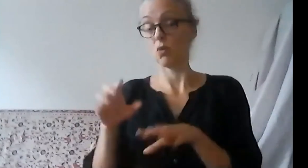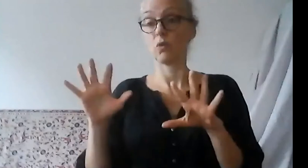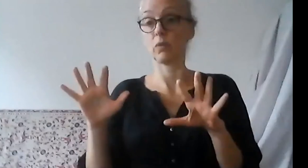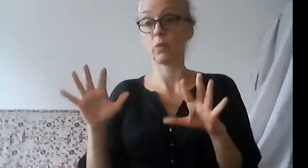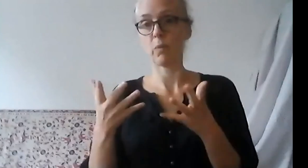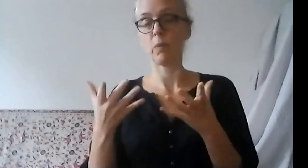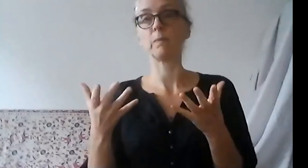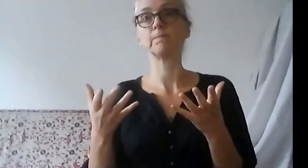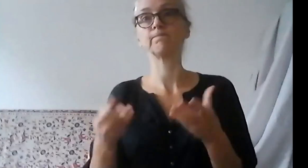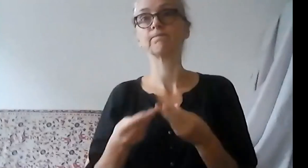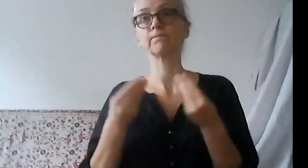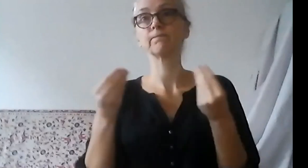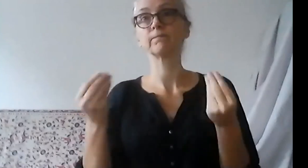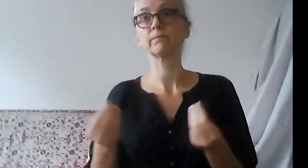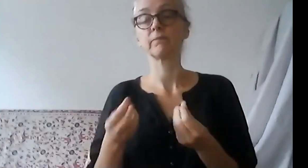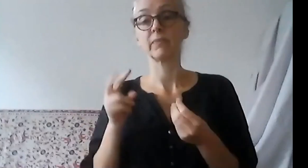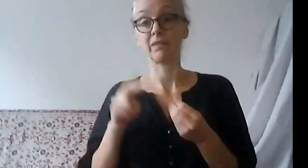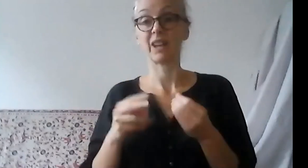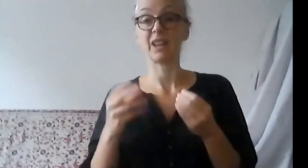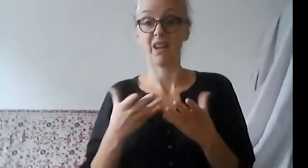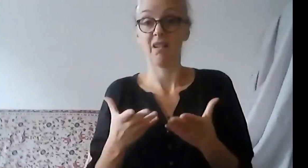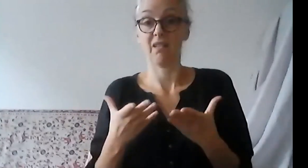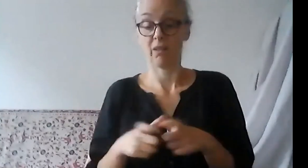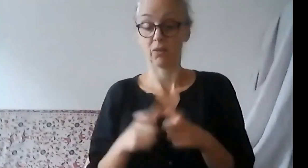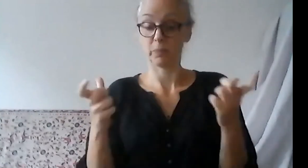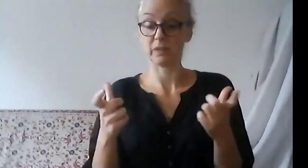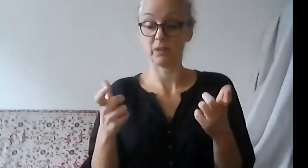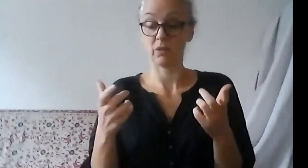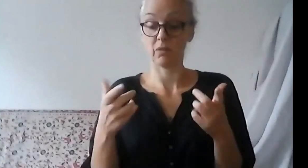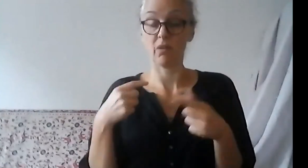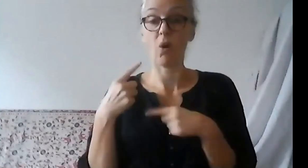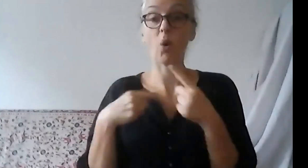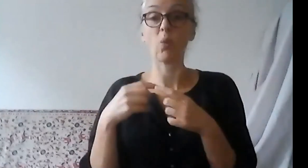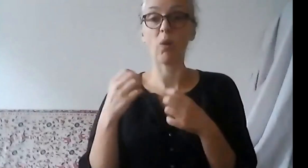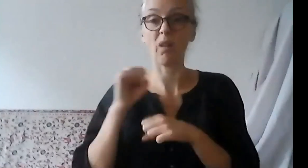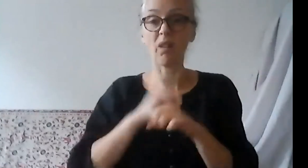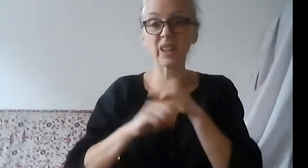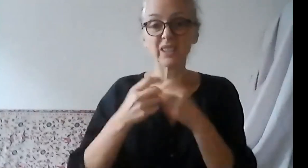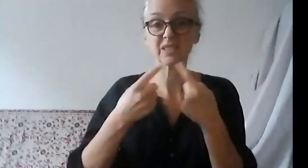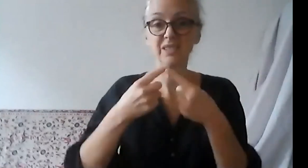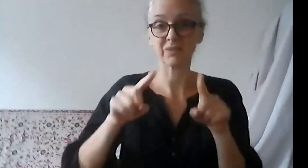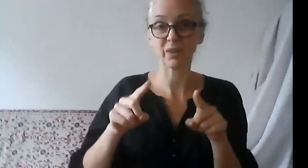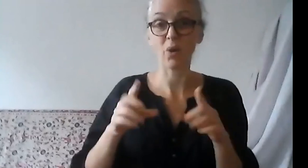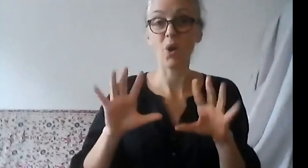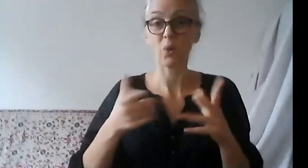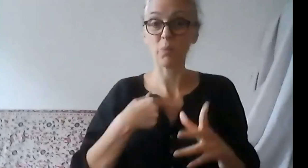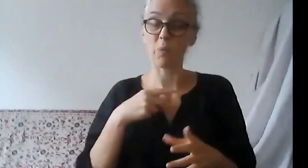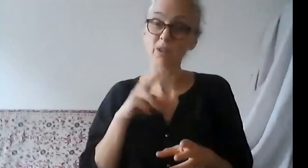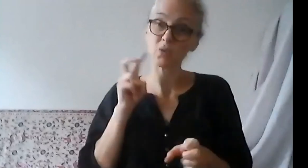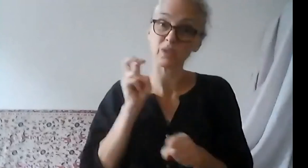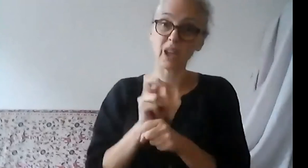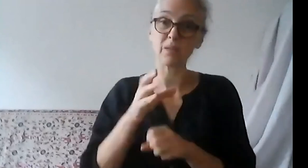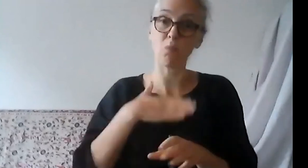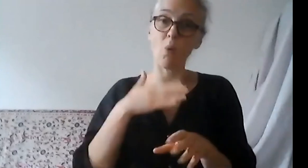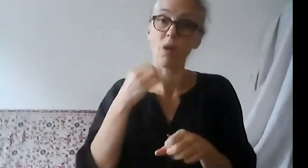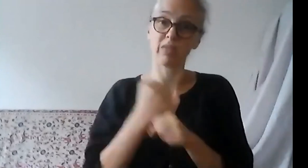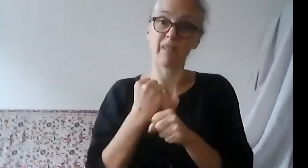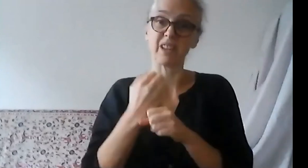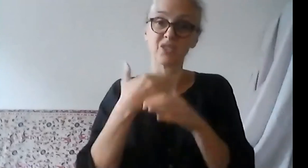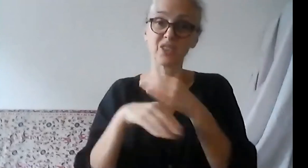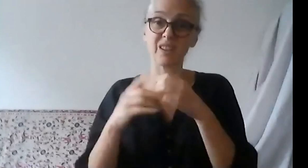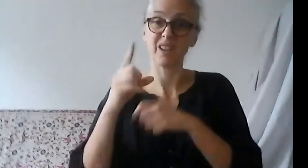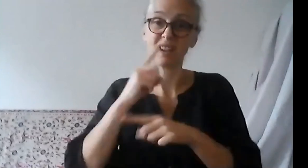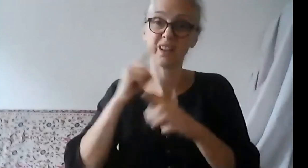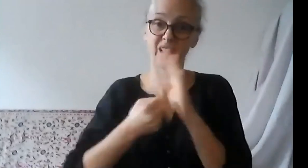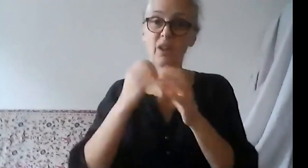entreprises malheureusement réorganisent, et comment je retrouve effectivement un maintien de l'emploi dans cette réorganisation? Et là-dessus, l'accompagnement est fort. Moi,